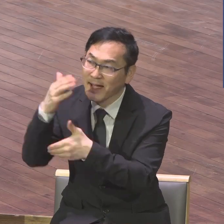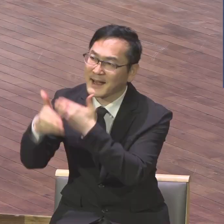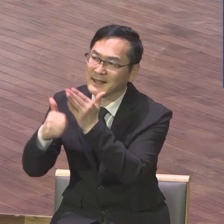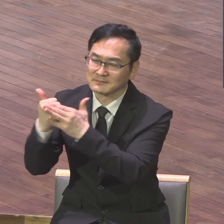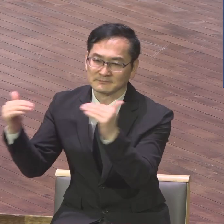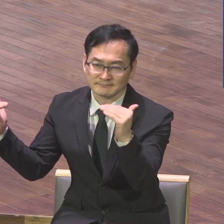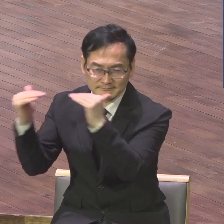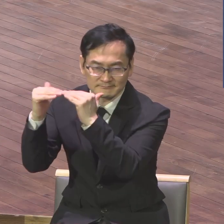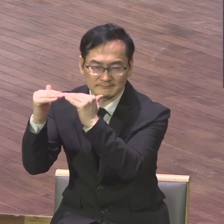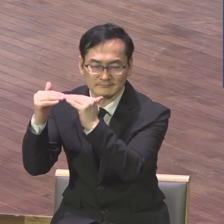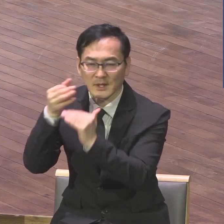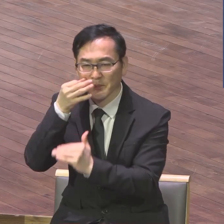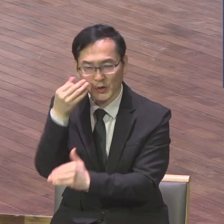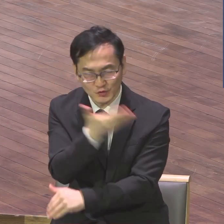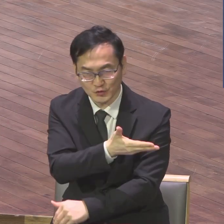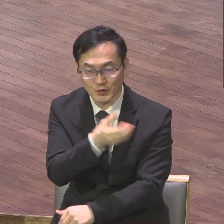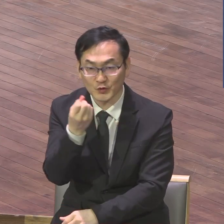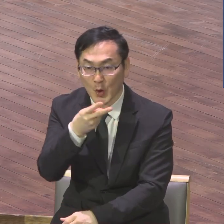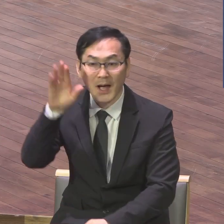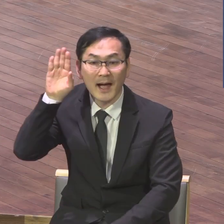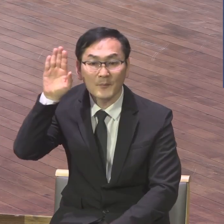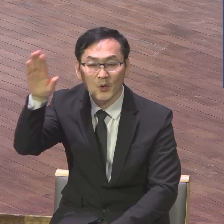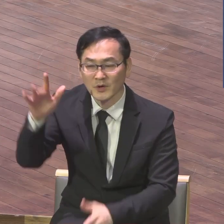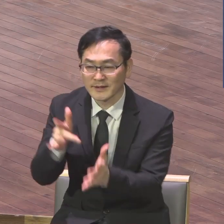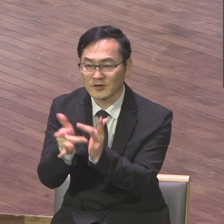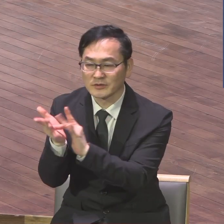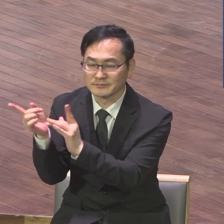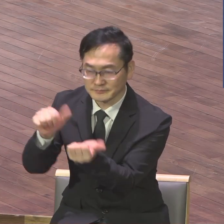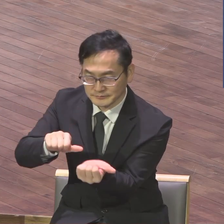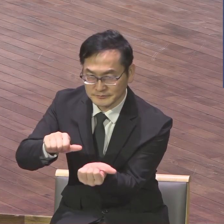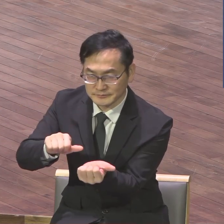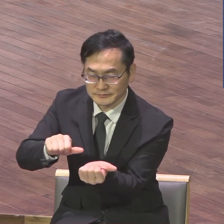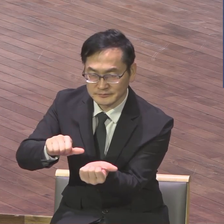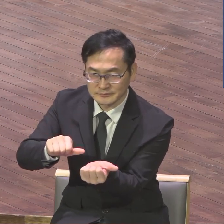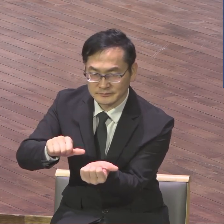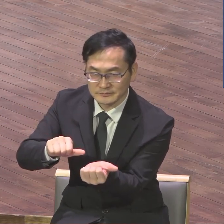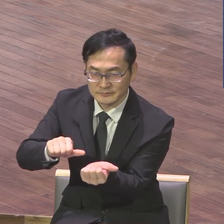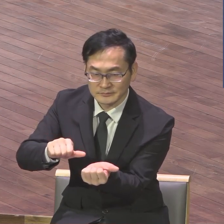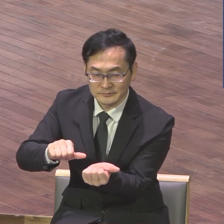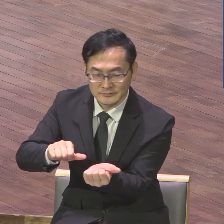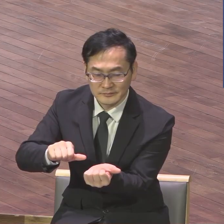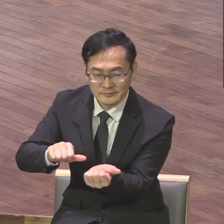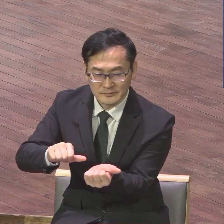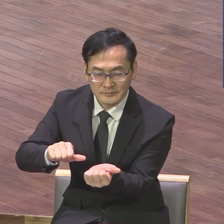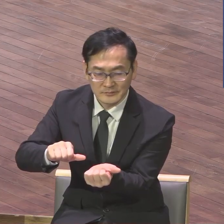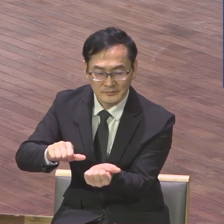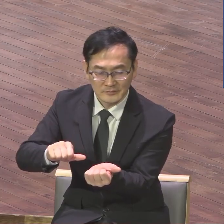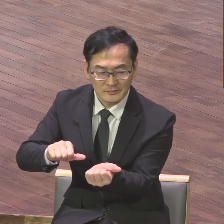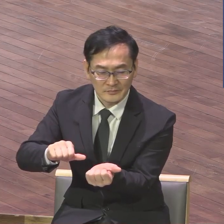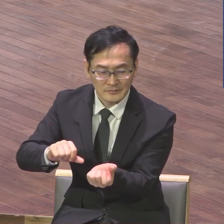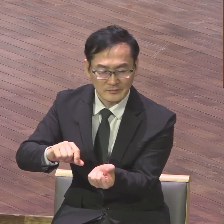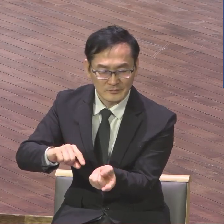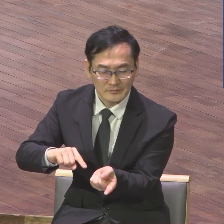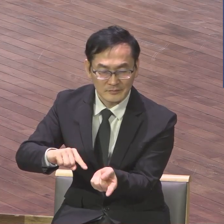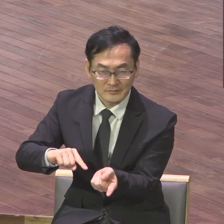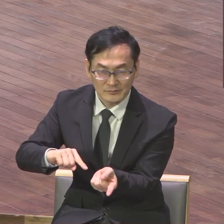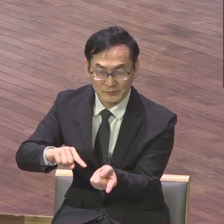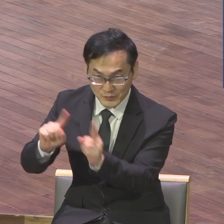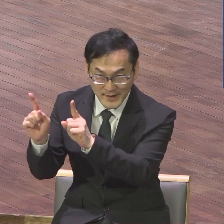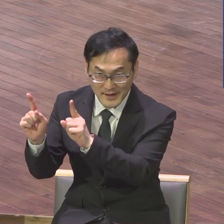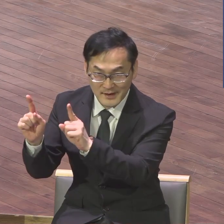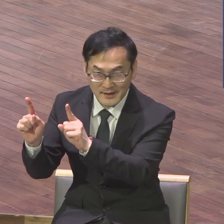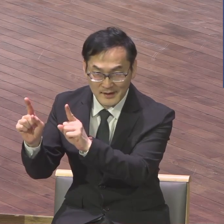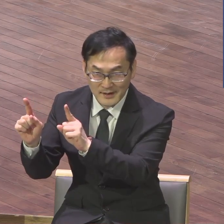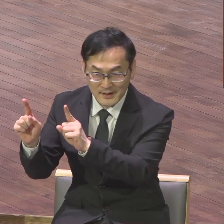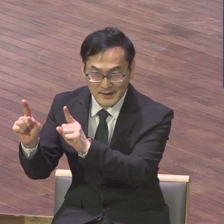보여준과 동시에 장차 예수님께서 우리에게 보여주실 우리가 체험할